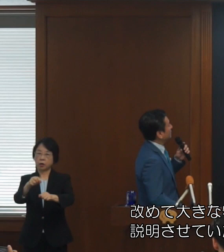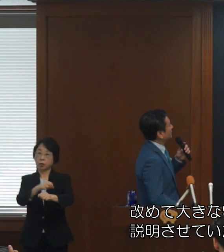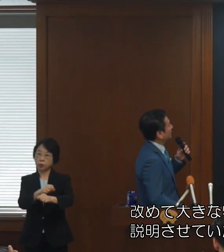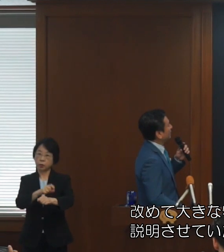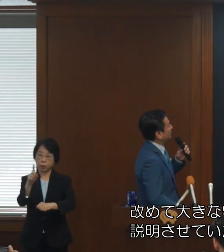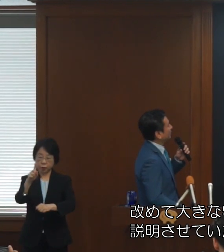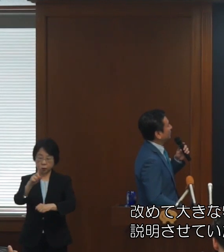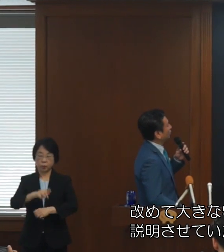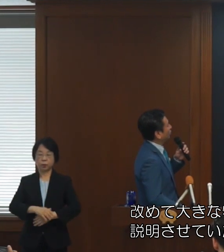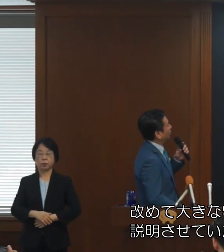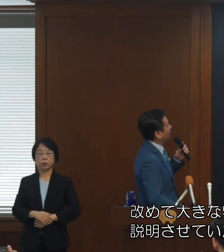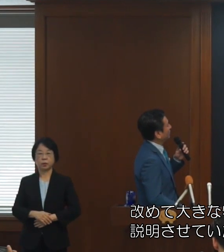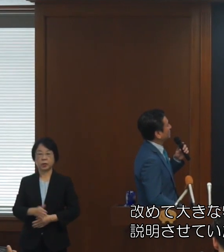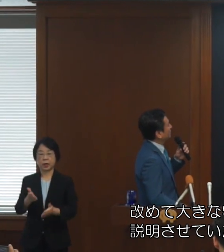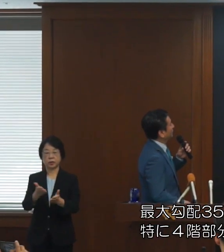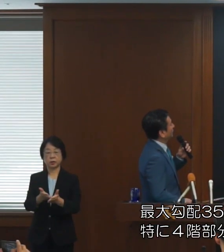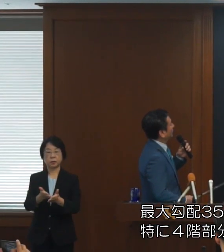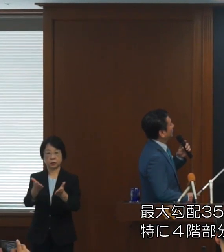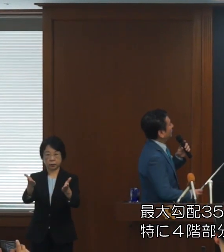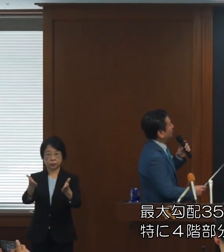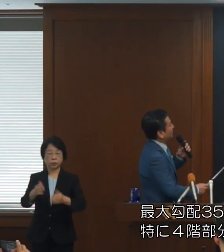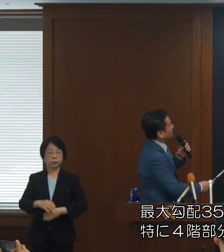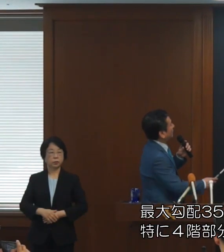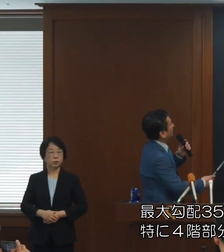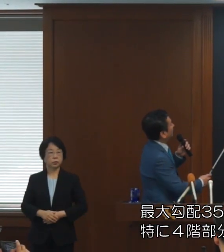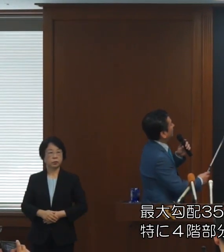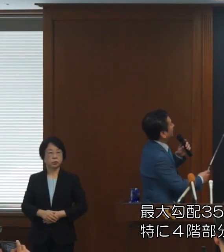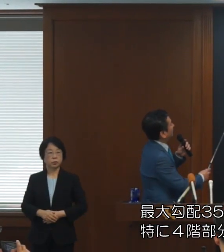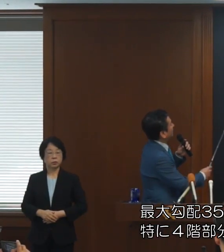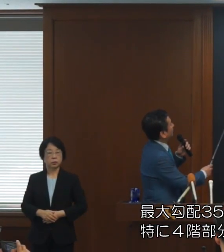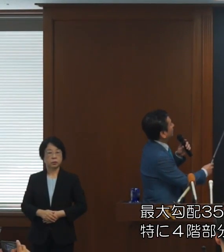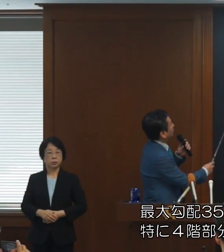特徴について説明させていただきたいと思います最大